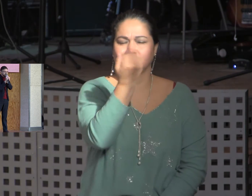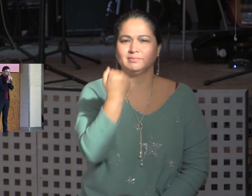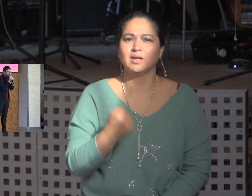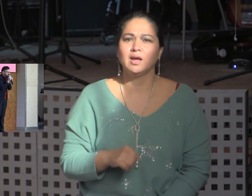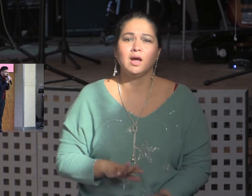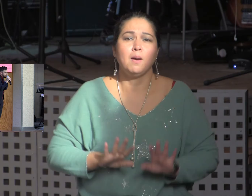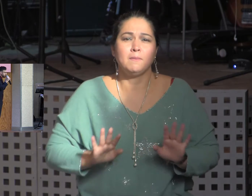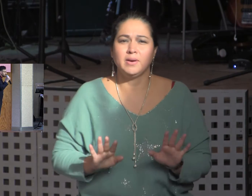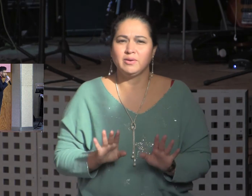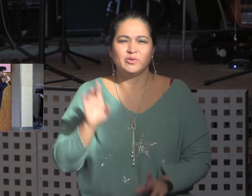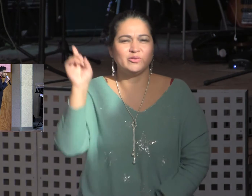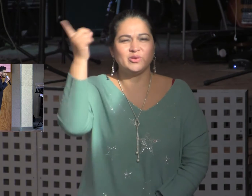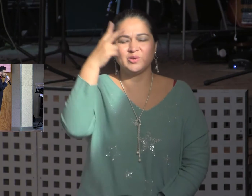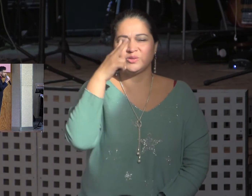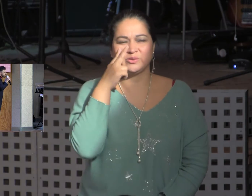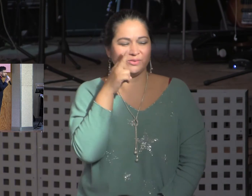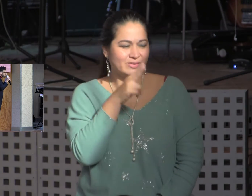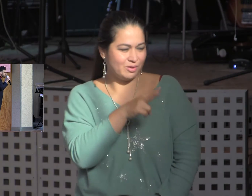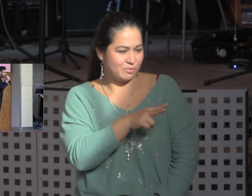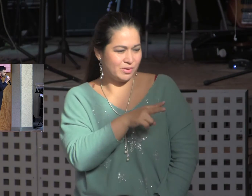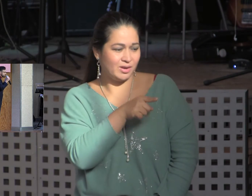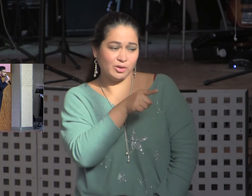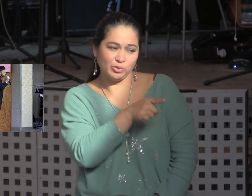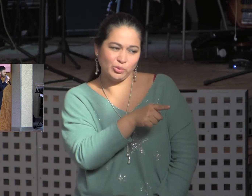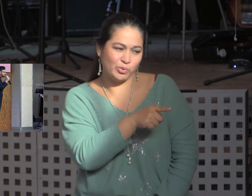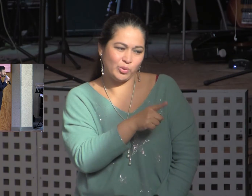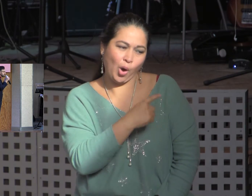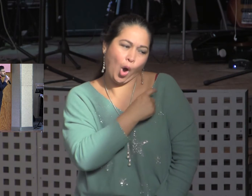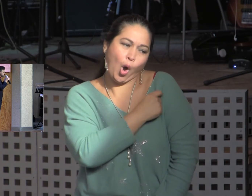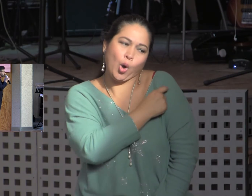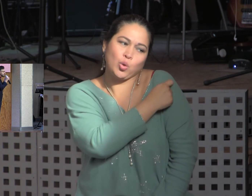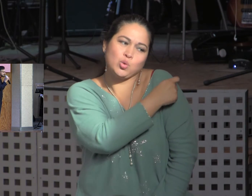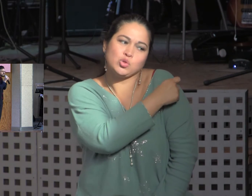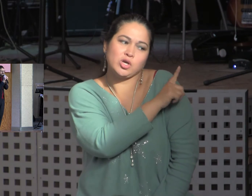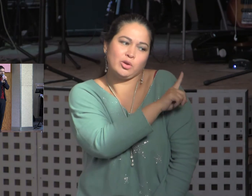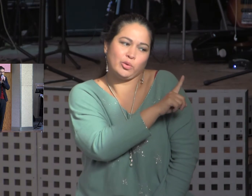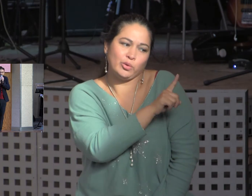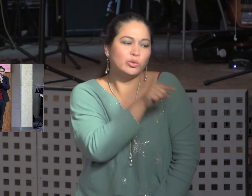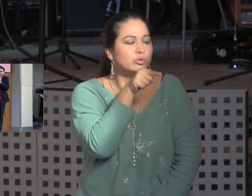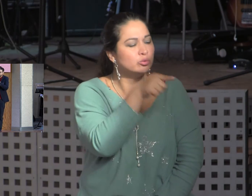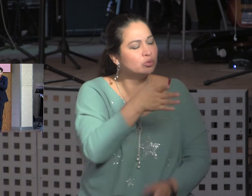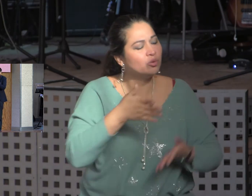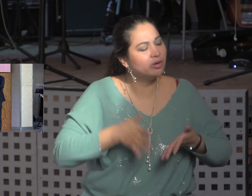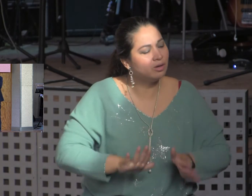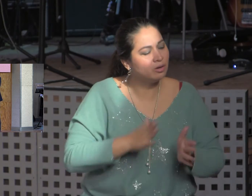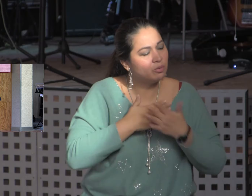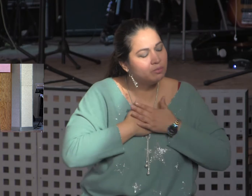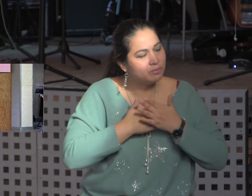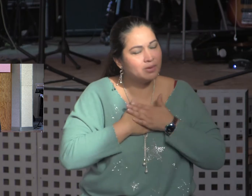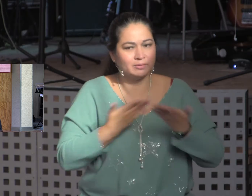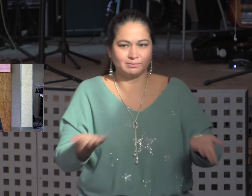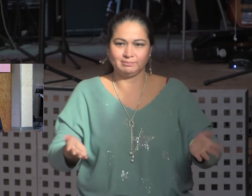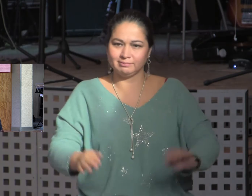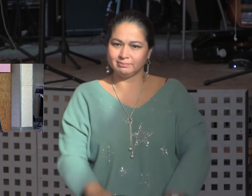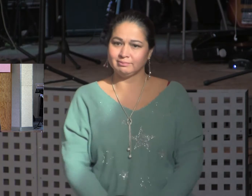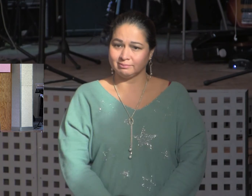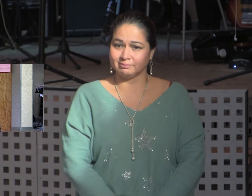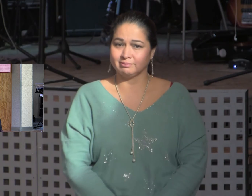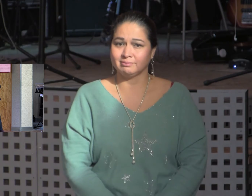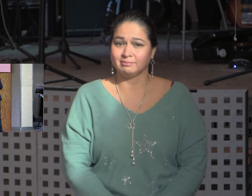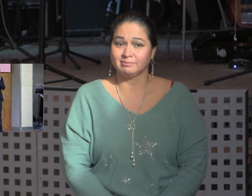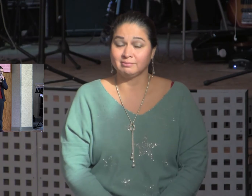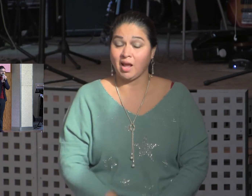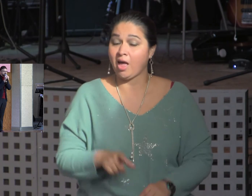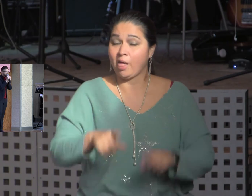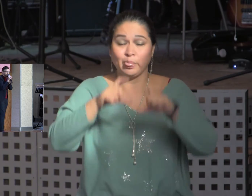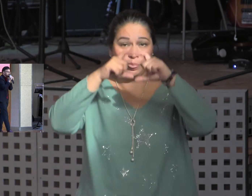me mira y me dice, tú no eres un gusano, tú eres mi hijo. Ese es el único